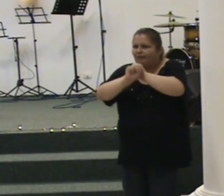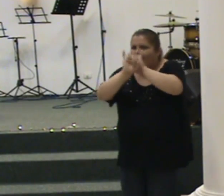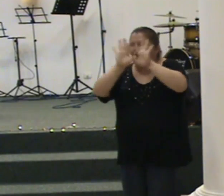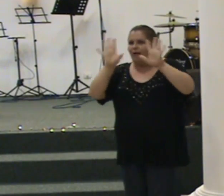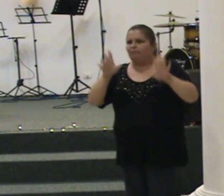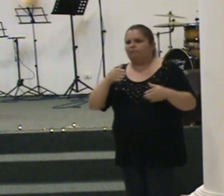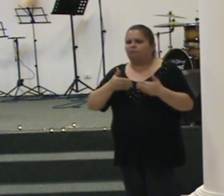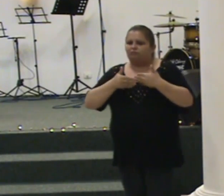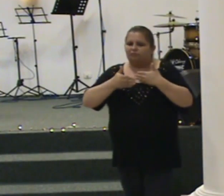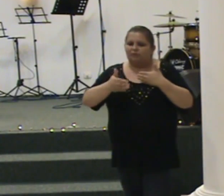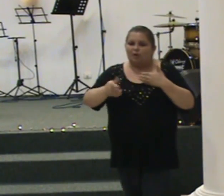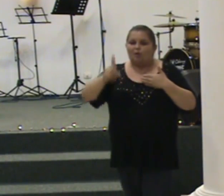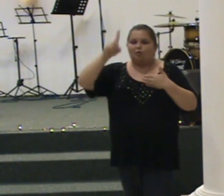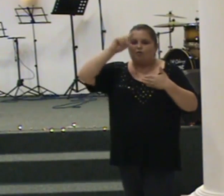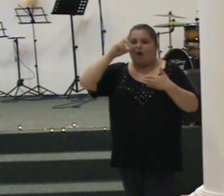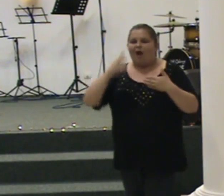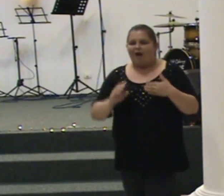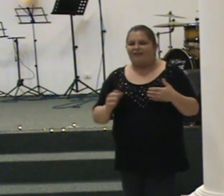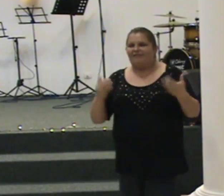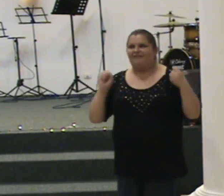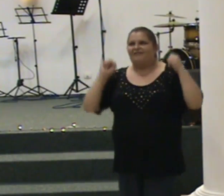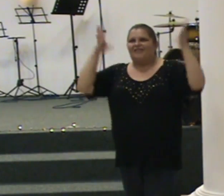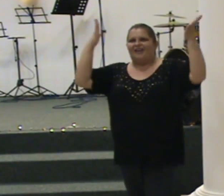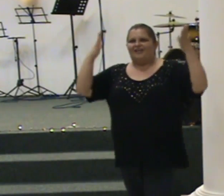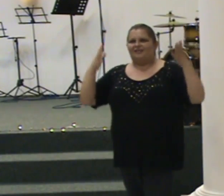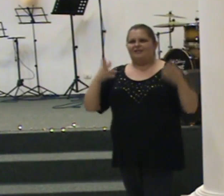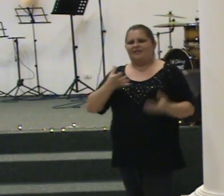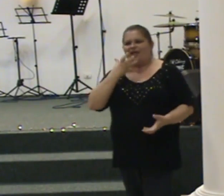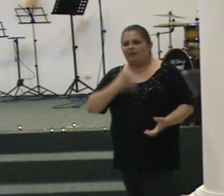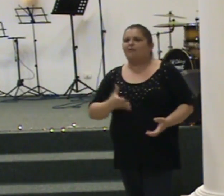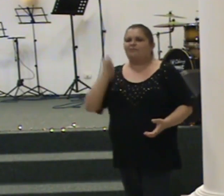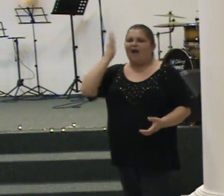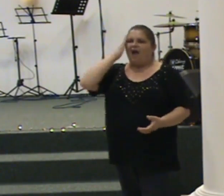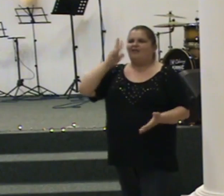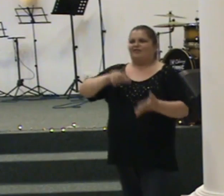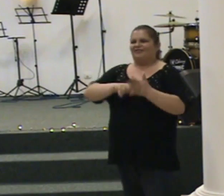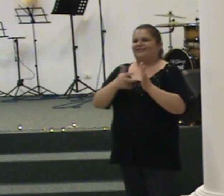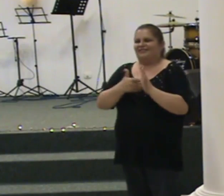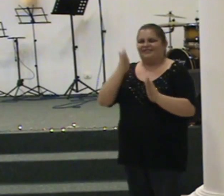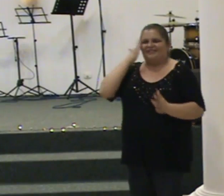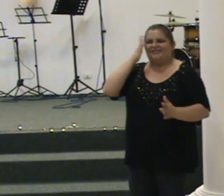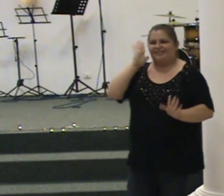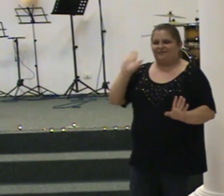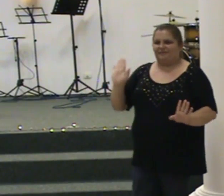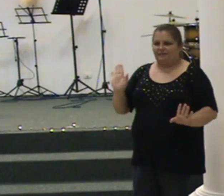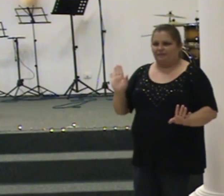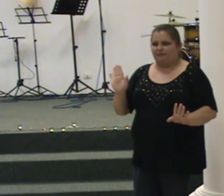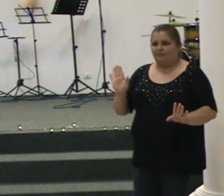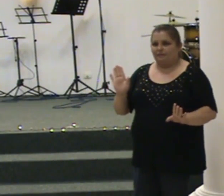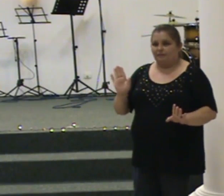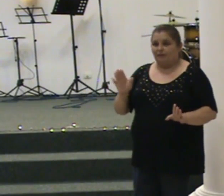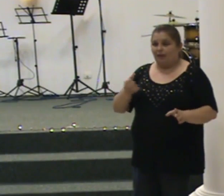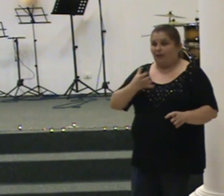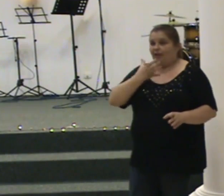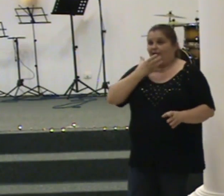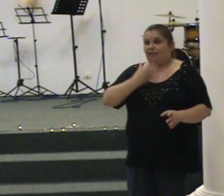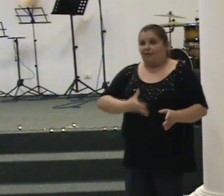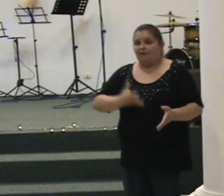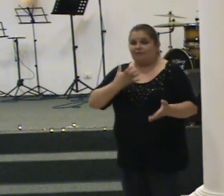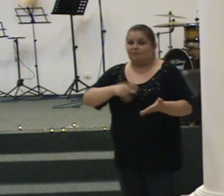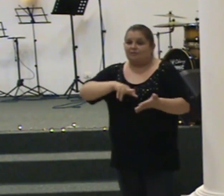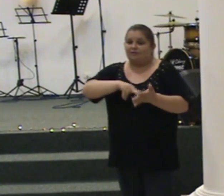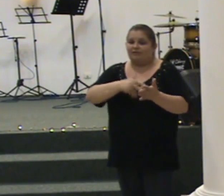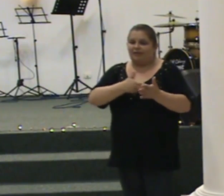semana, comemoração do nascimento de Jesus, amém? Natal já diz, né? Natal é tempo de nascimento, de